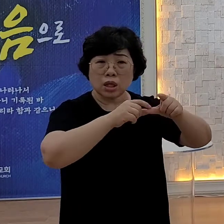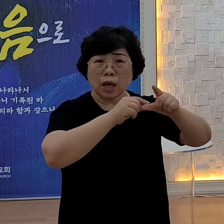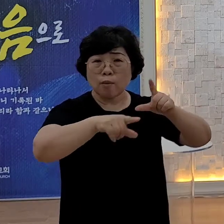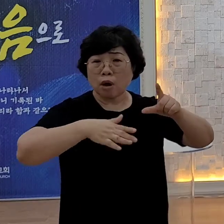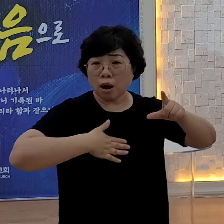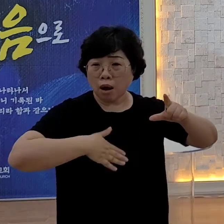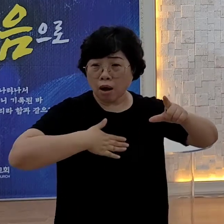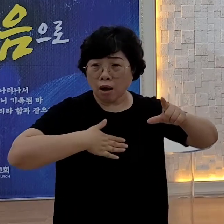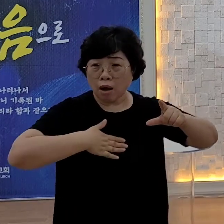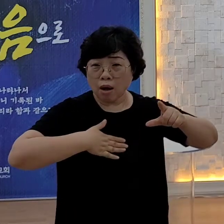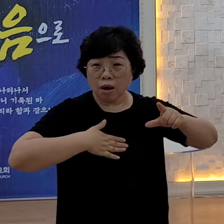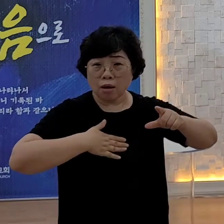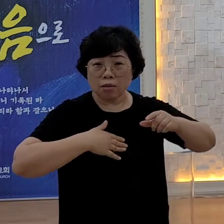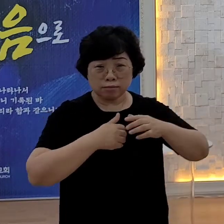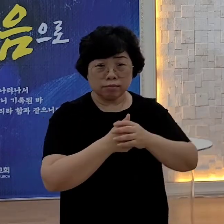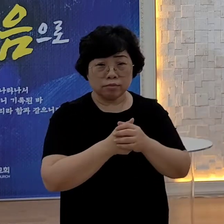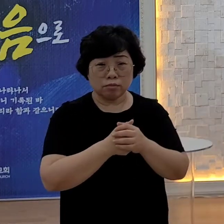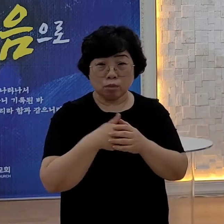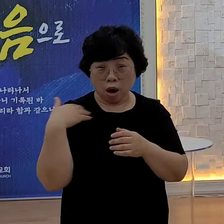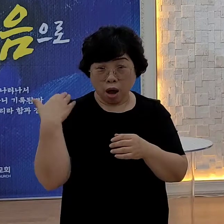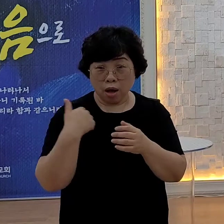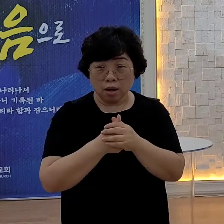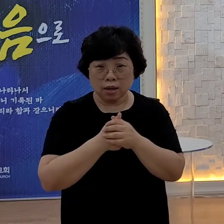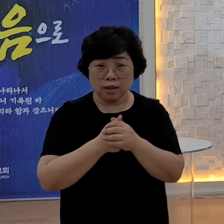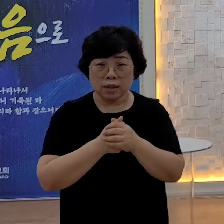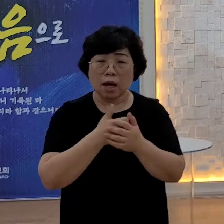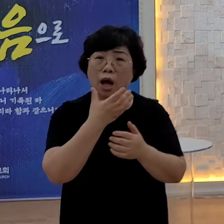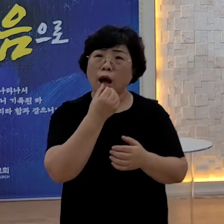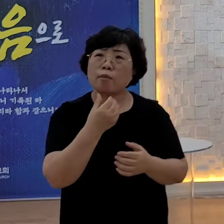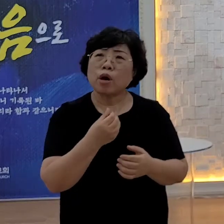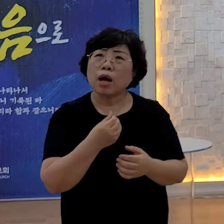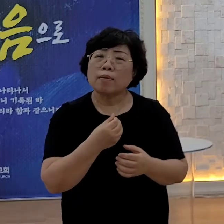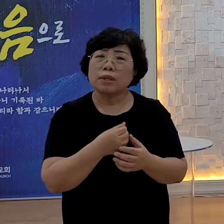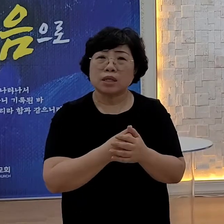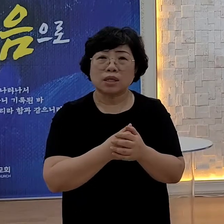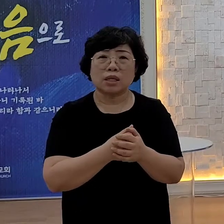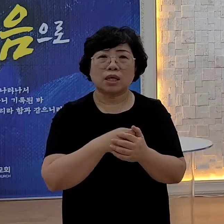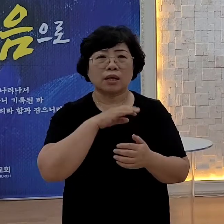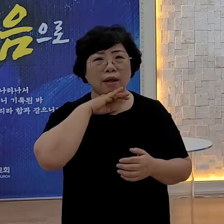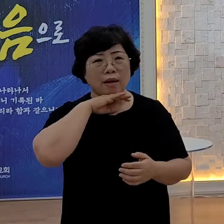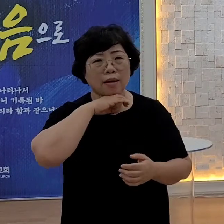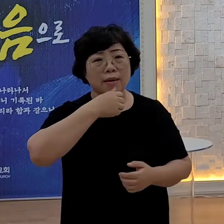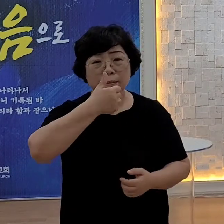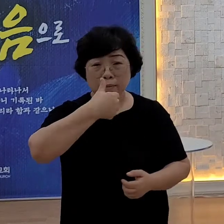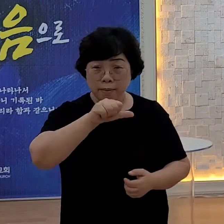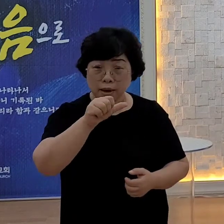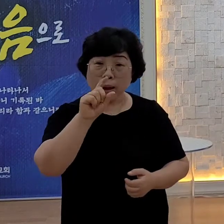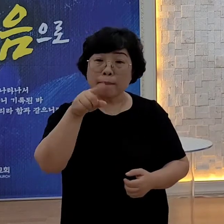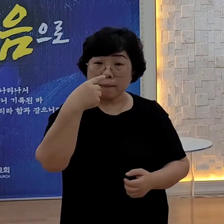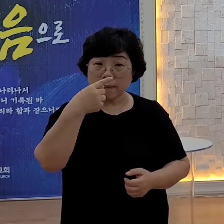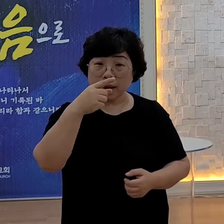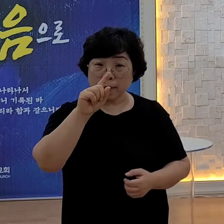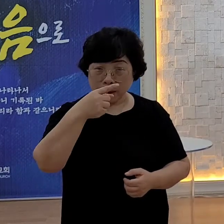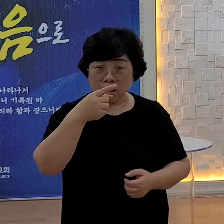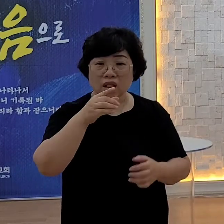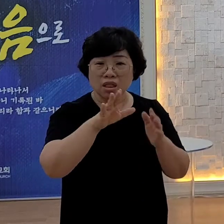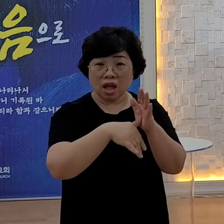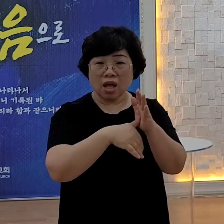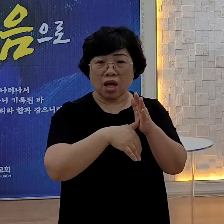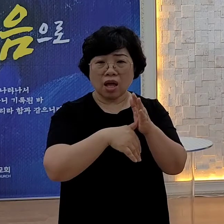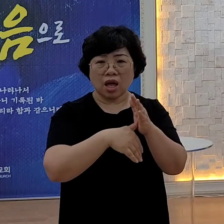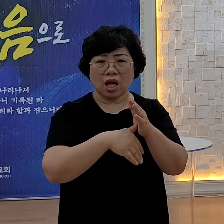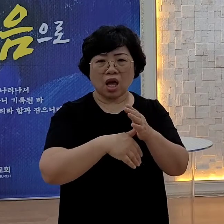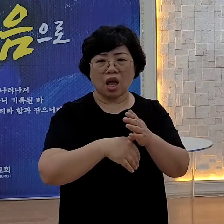그죠? 아무리 몰라도 100세 애 낳은 그 아브라함과 사라, 이건 다 아시잖아요. 이 얘기가 왜 중요하냐?